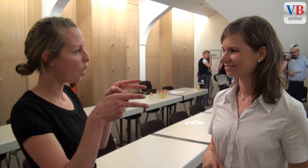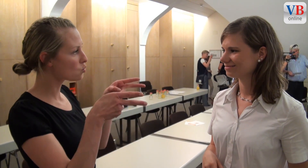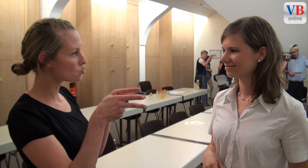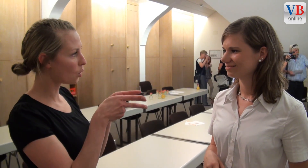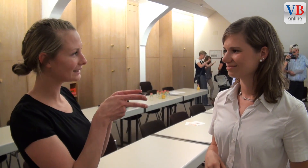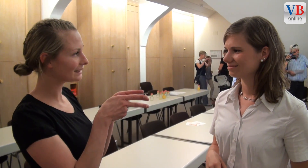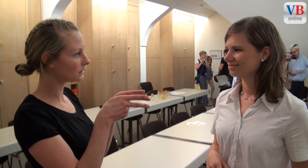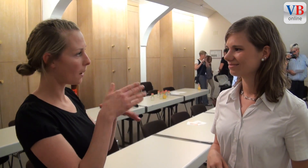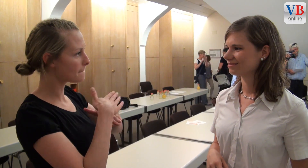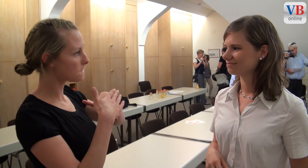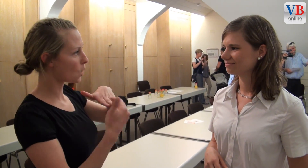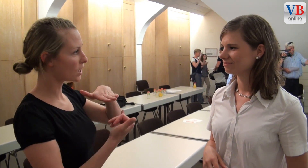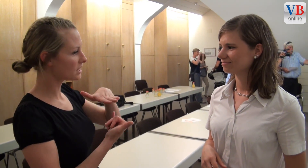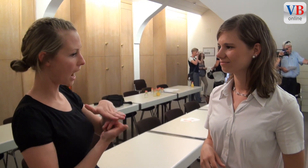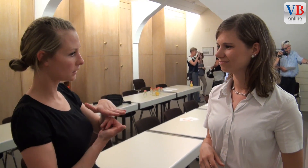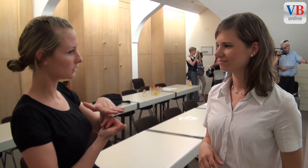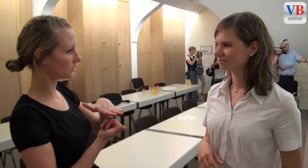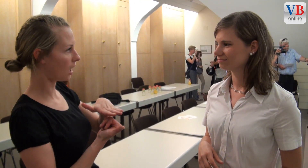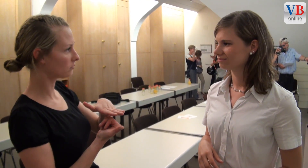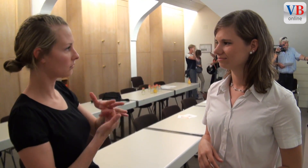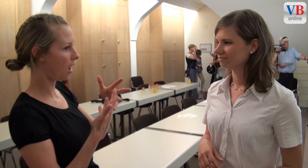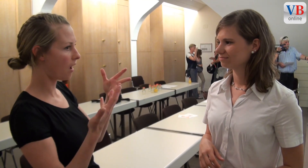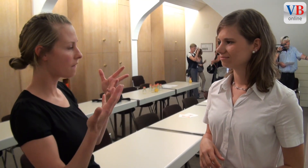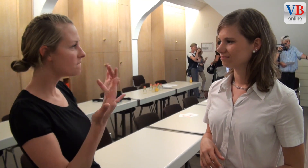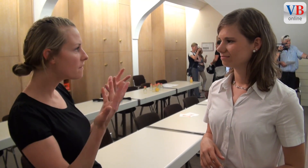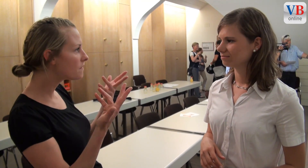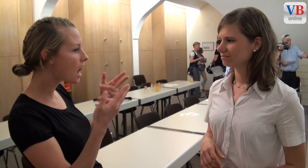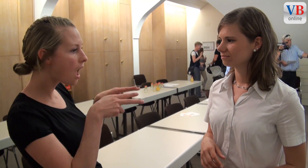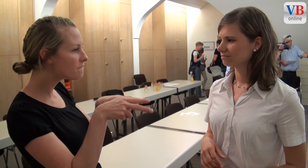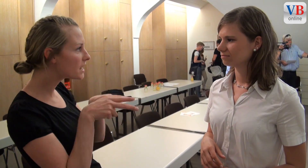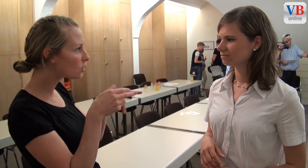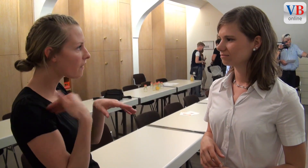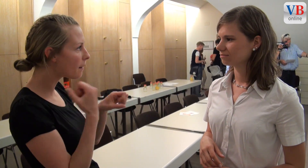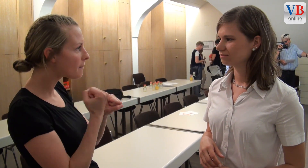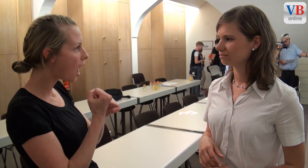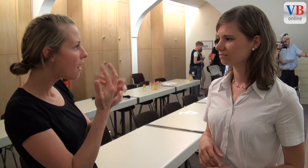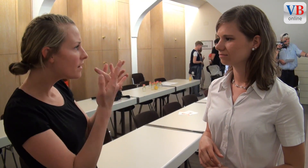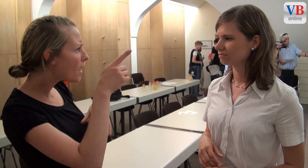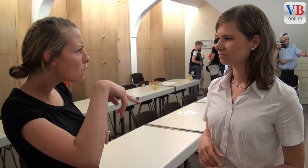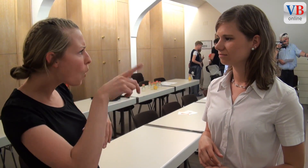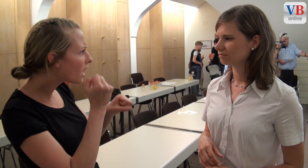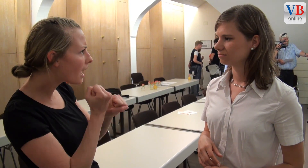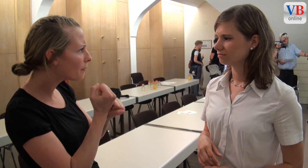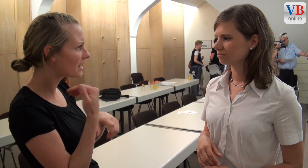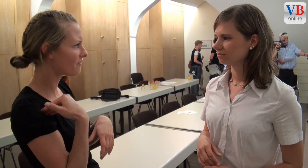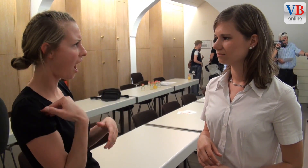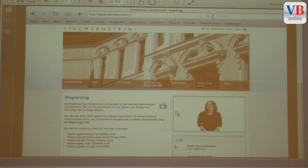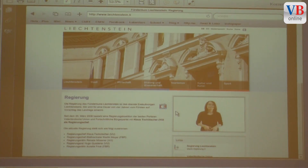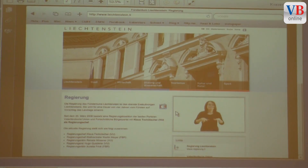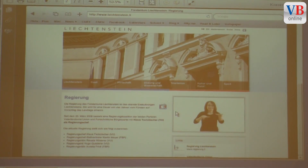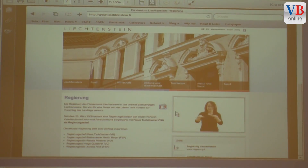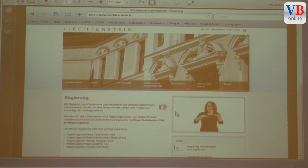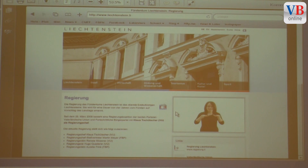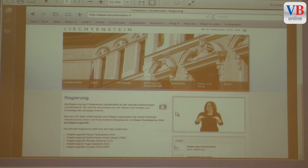Fakten des Projekts. Welchen Umfang hatte das Projekt? Also wie viele Videos haben Sie erstellt und wie viele Seiten sind denn gedolmetscht worden?